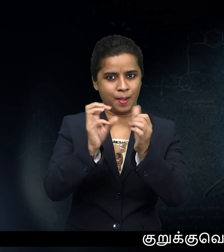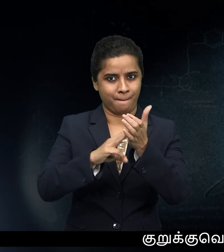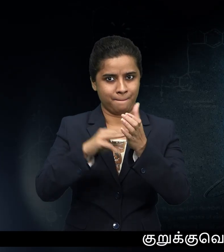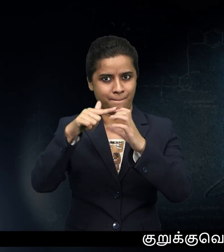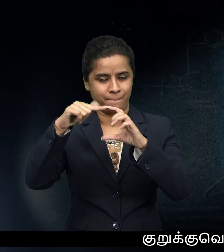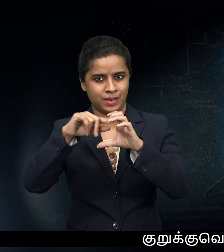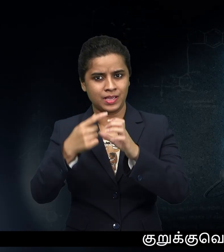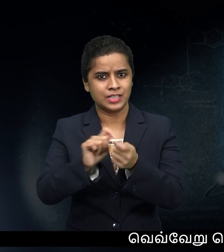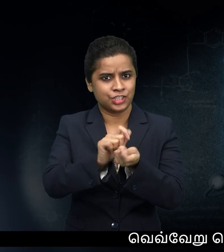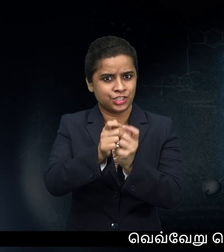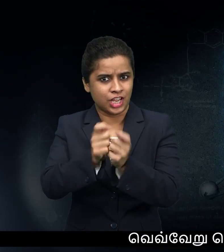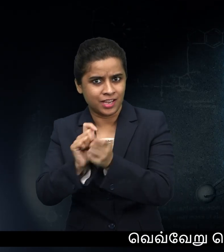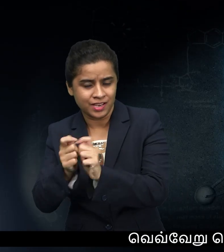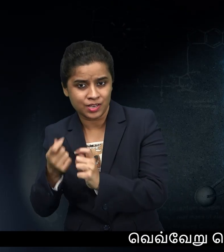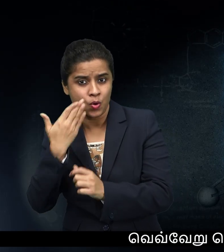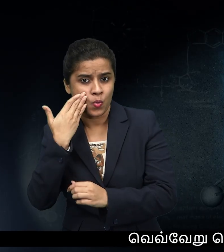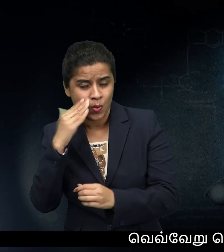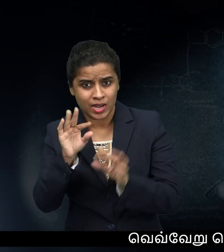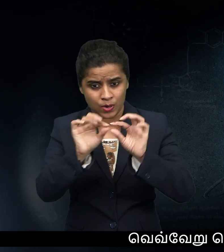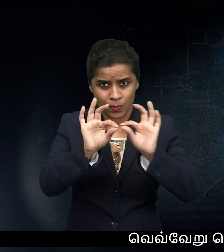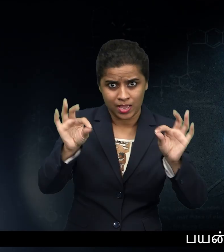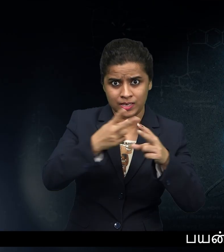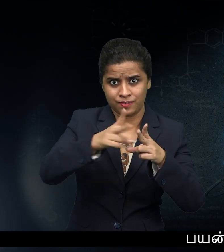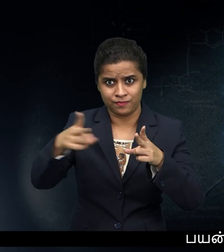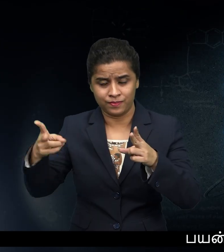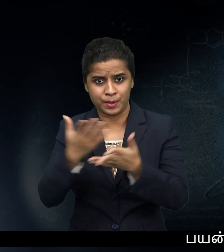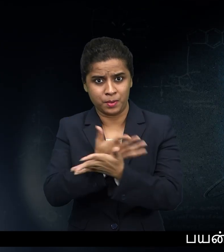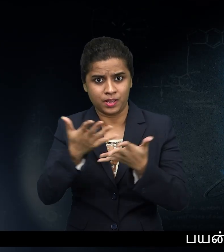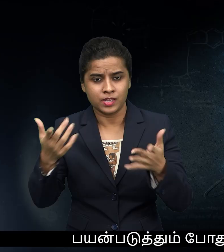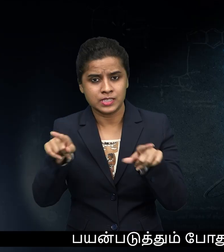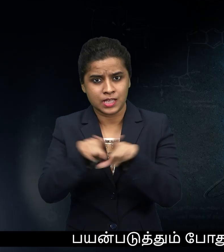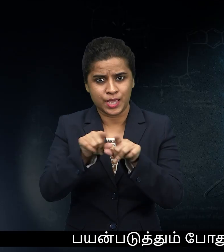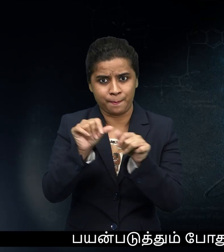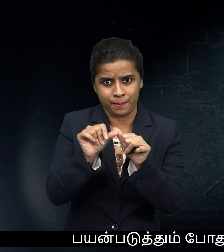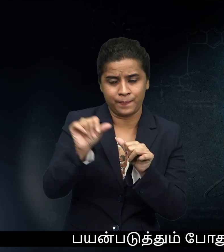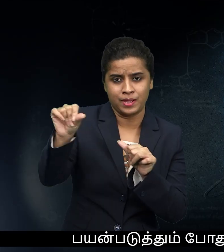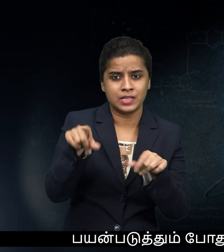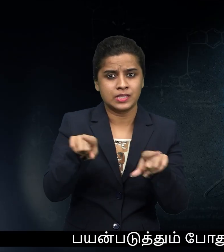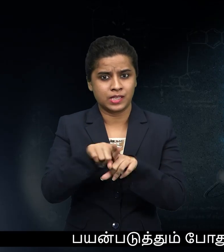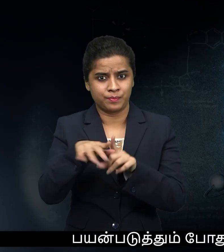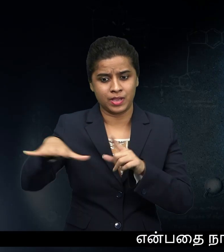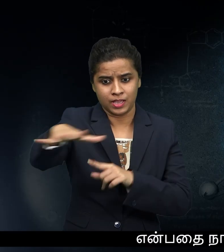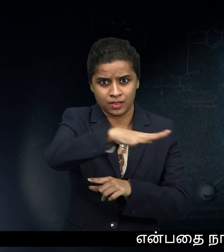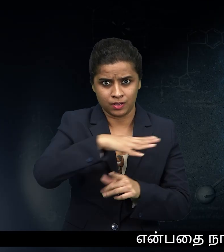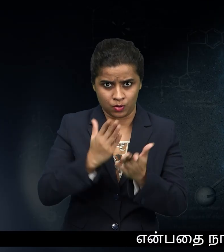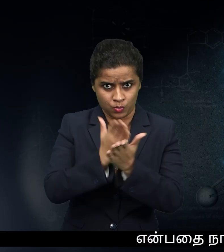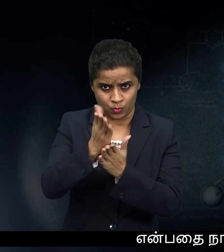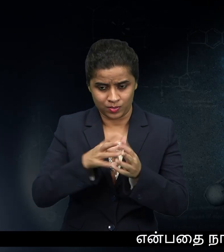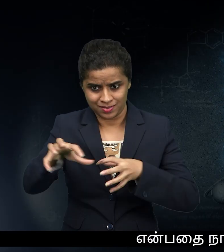அதே பகுதியின் வெவ்வேறு பொருட்களின் கம்பியை பயன்படுத்தும் போது அம்மீட்டர் மின்னளவி மாறுகிறது என்பதை நாம் கவனிக்கிறோம்.